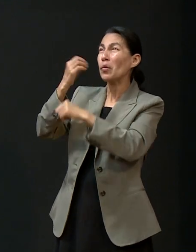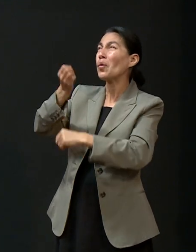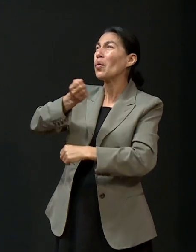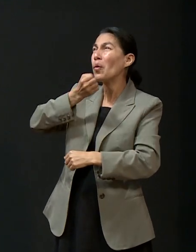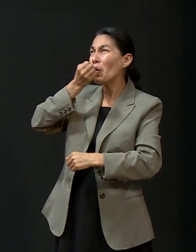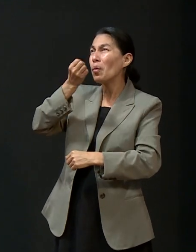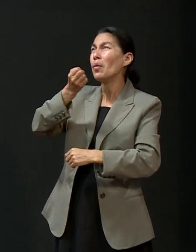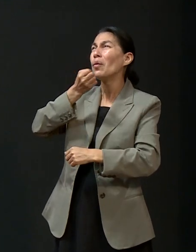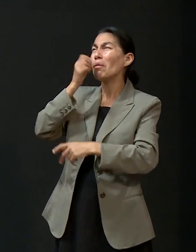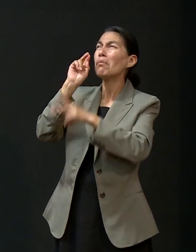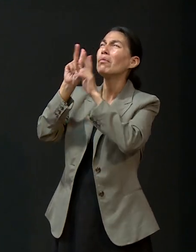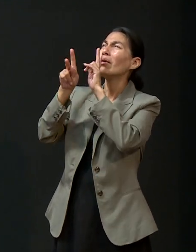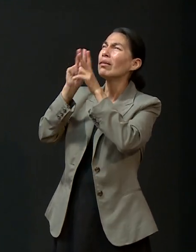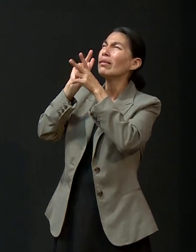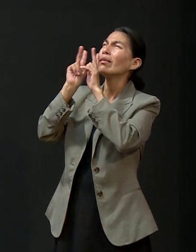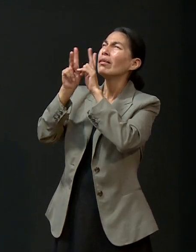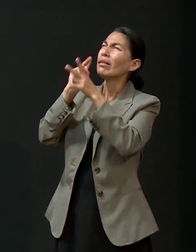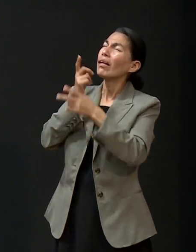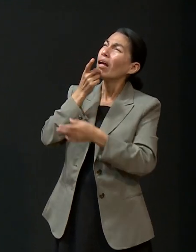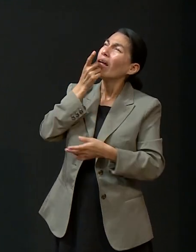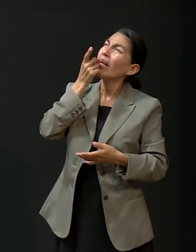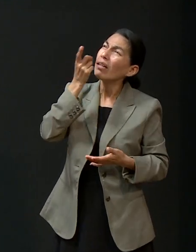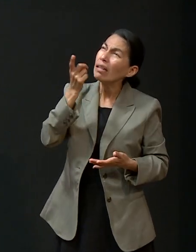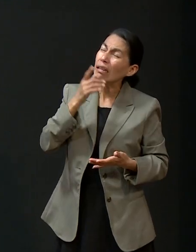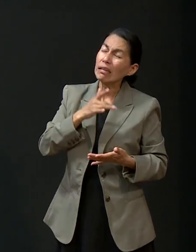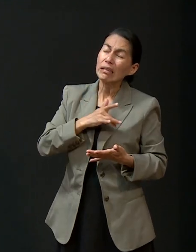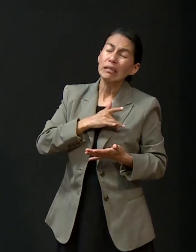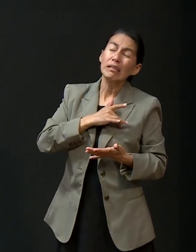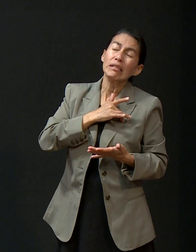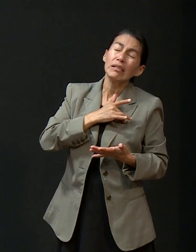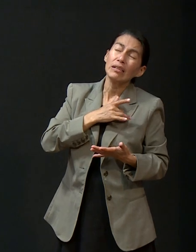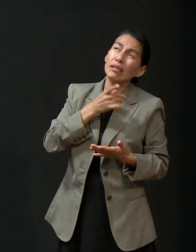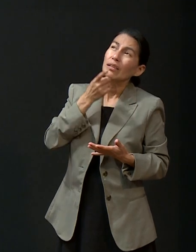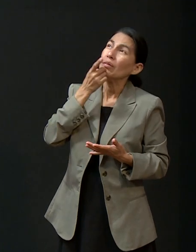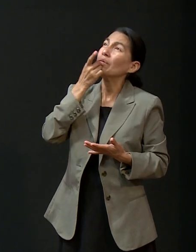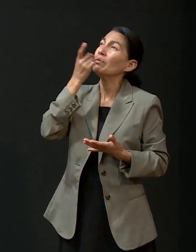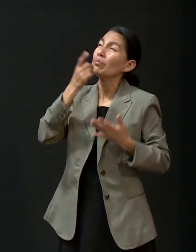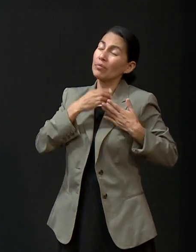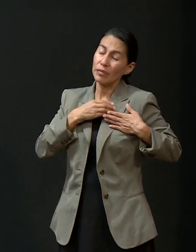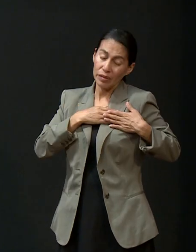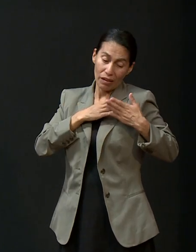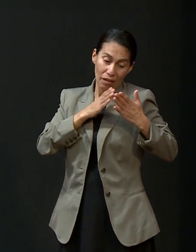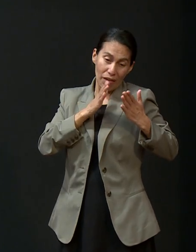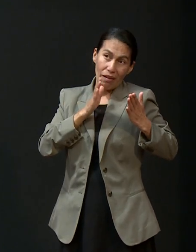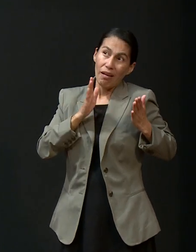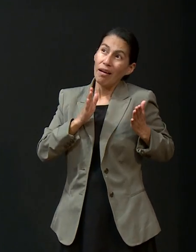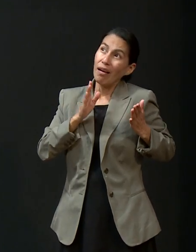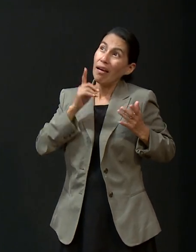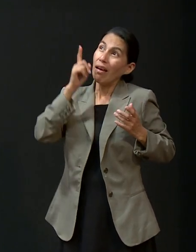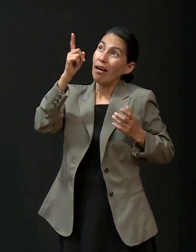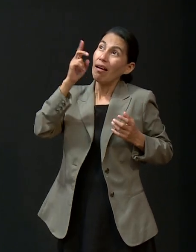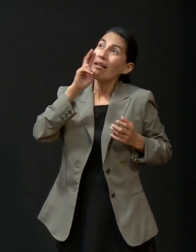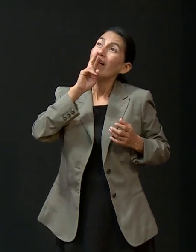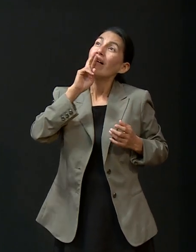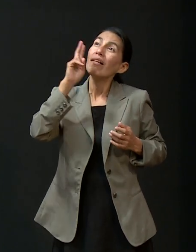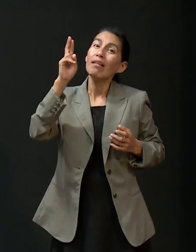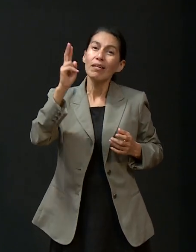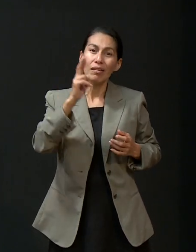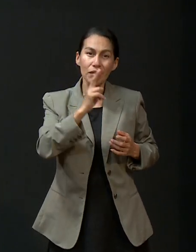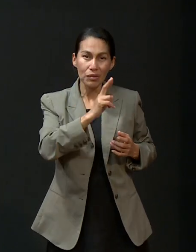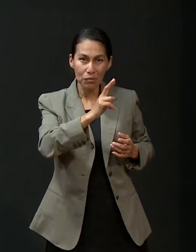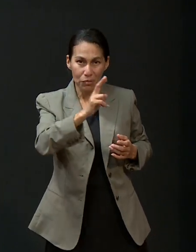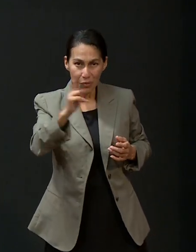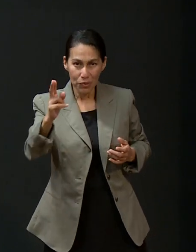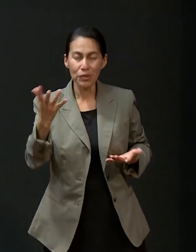Con tu mejor amigo Habla Dile Cuéntale Y él Te responderá